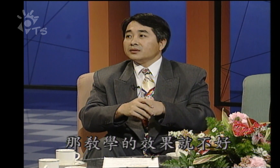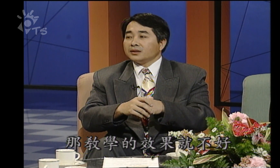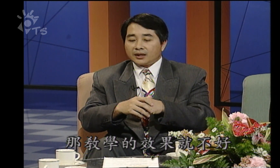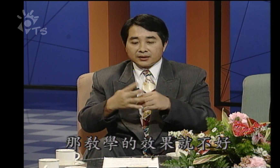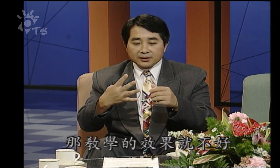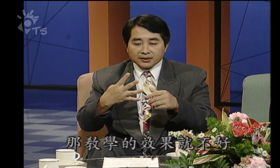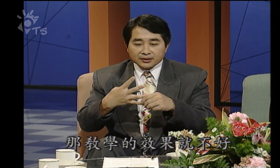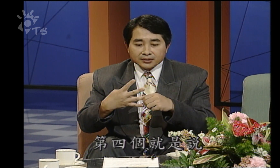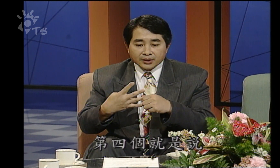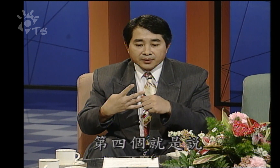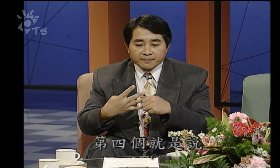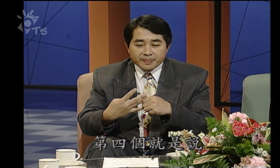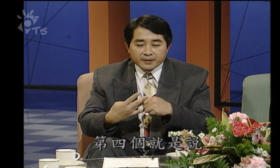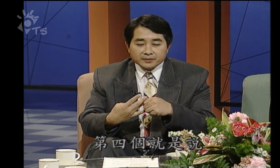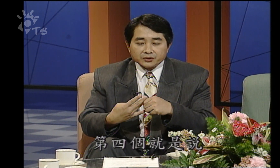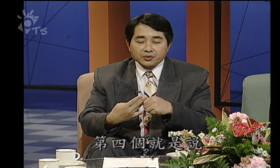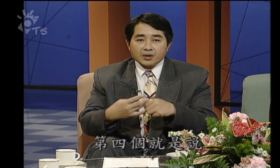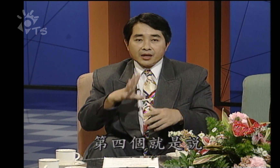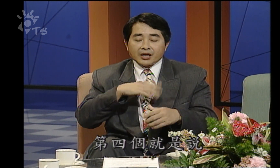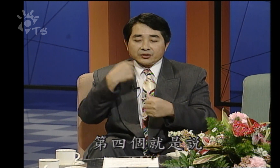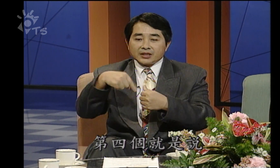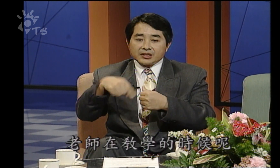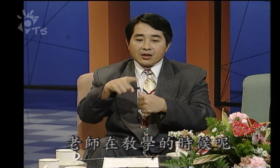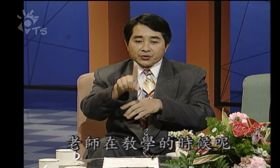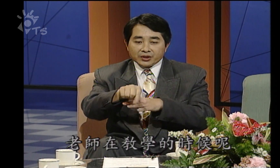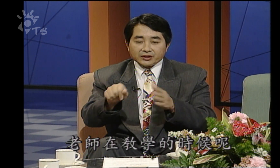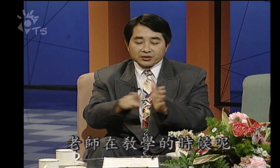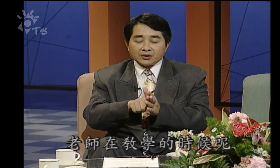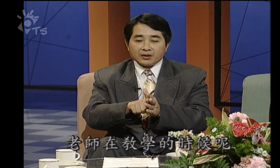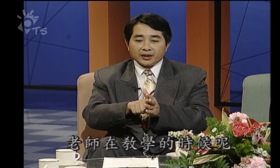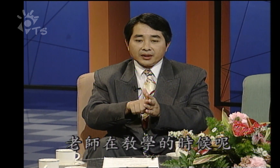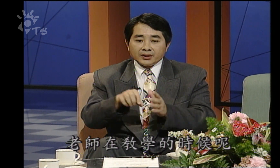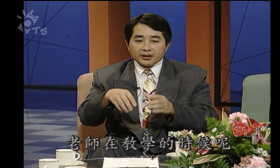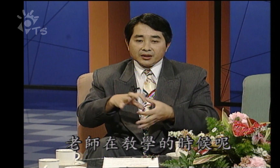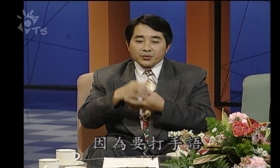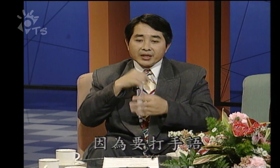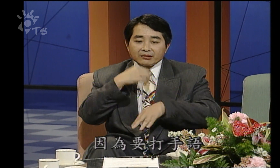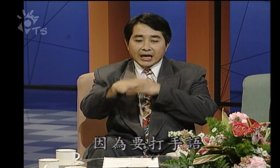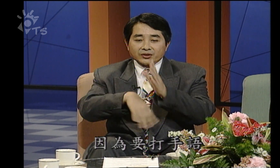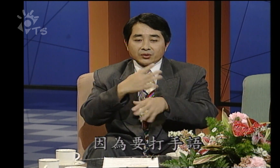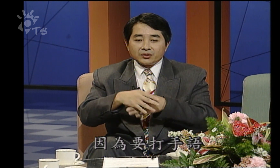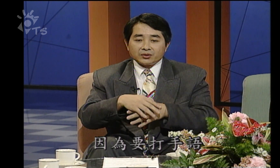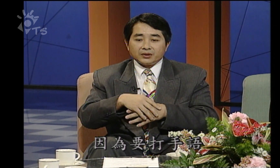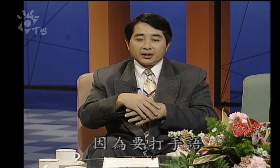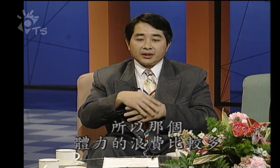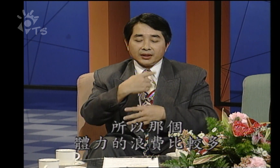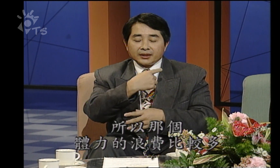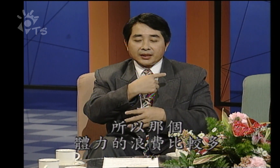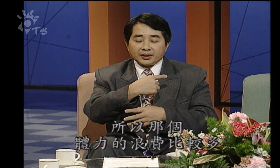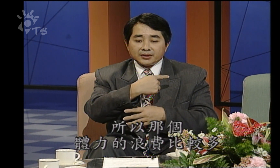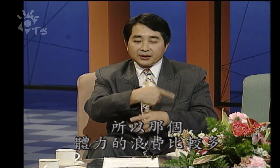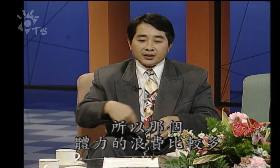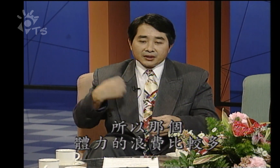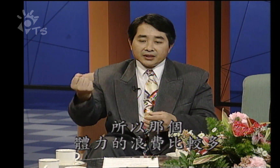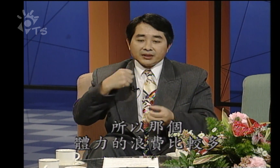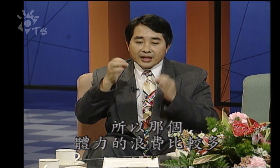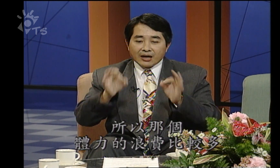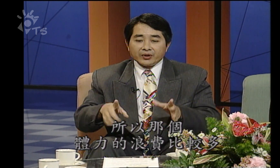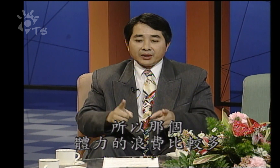啊，第四个就是说老师在教学的时候呢，因为要打手语，所以呢那个体力的浪费比